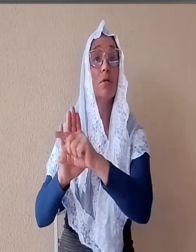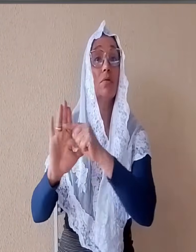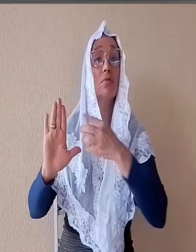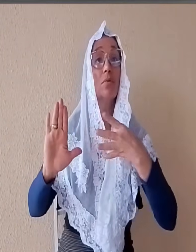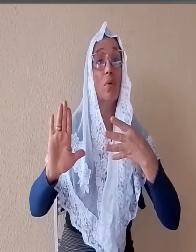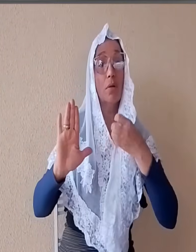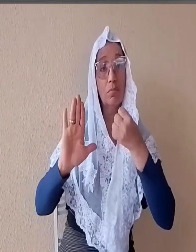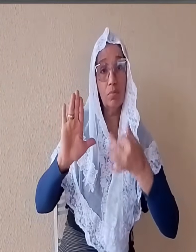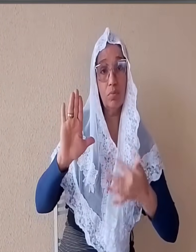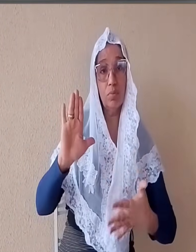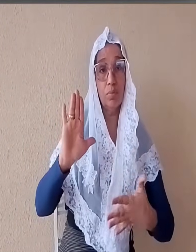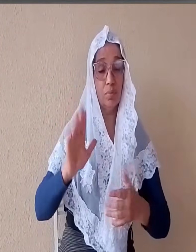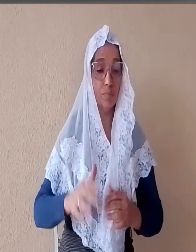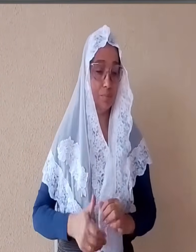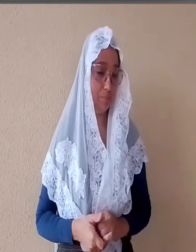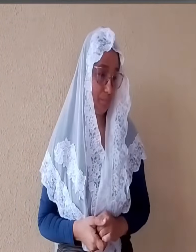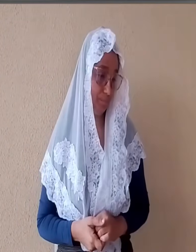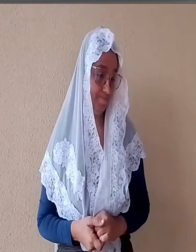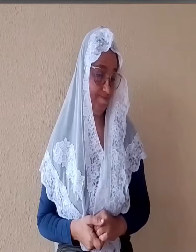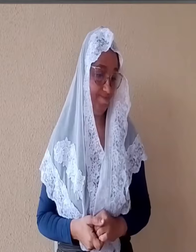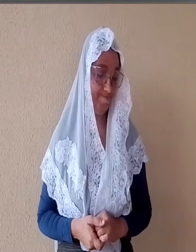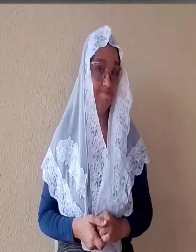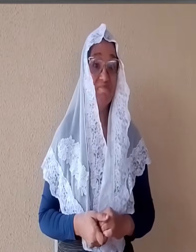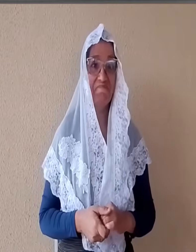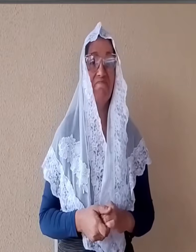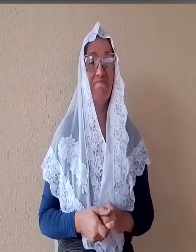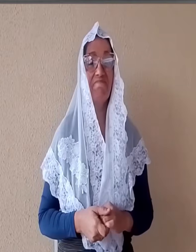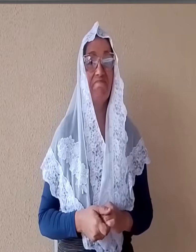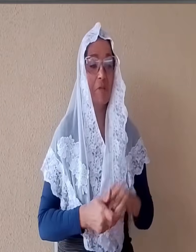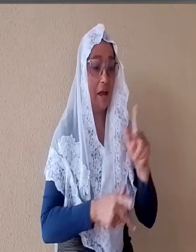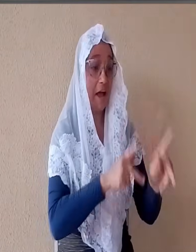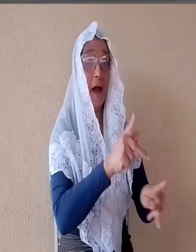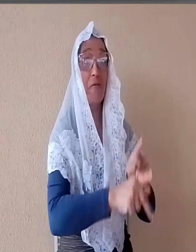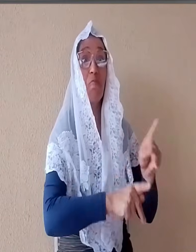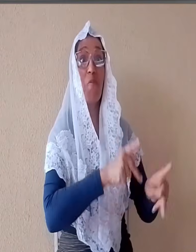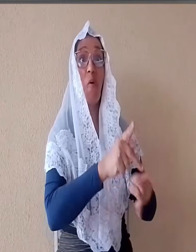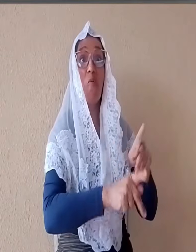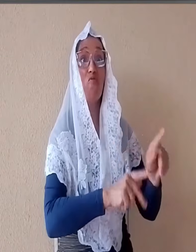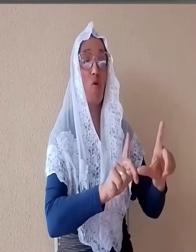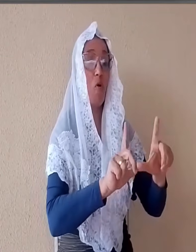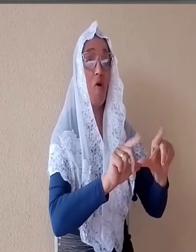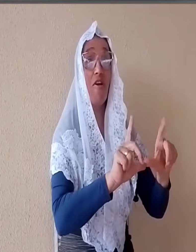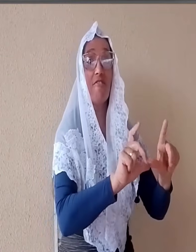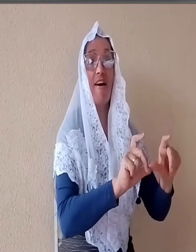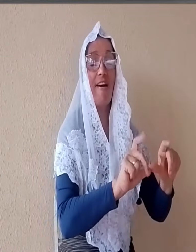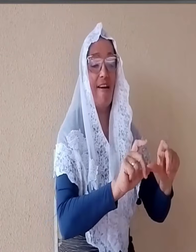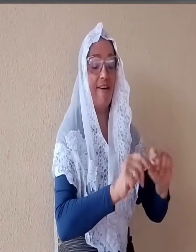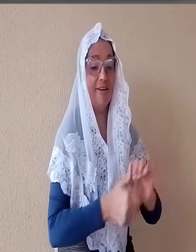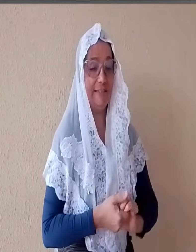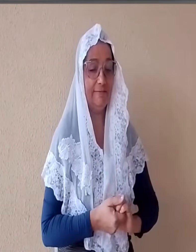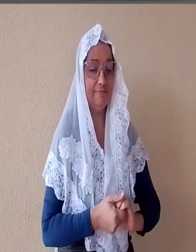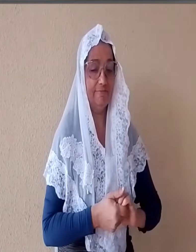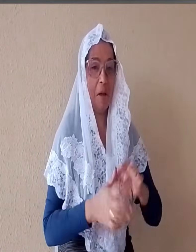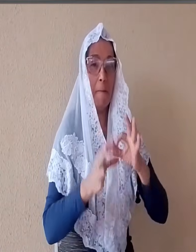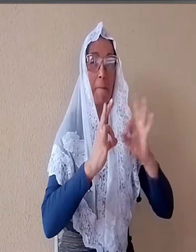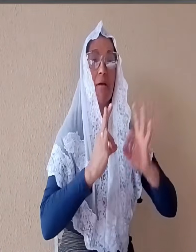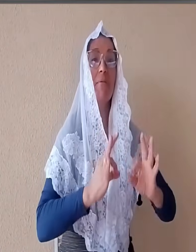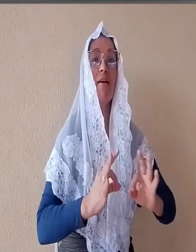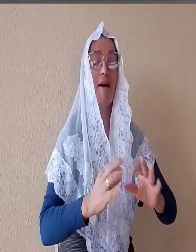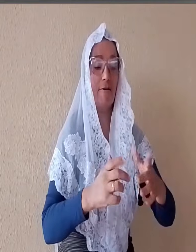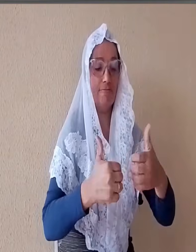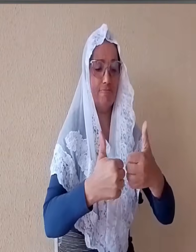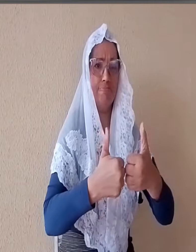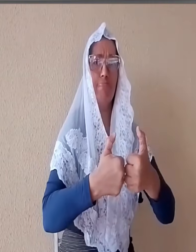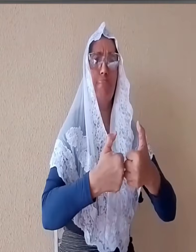E levando-o da casa de Abinadab, que está em Gibeá, com a arca de Deus,